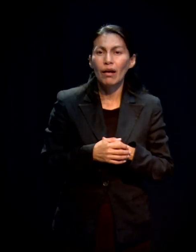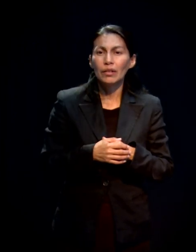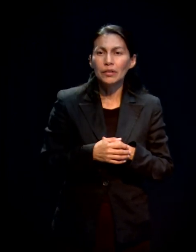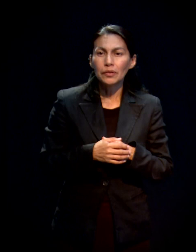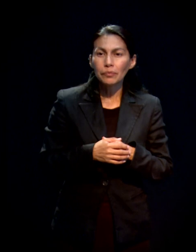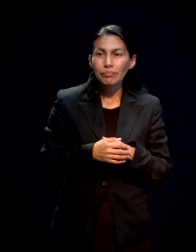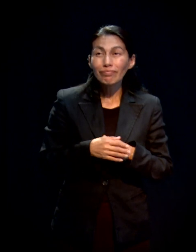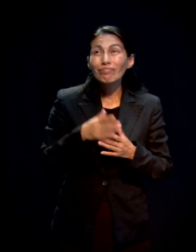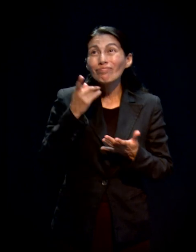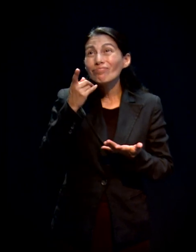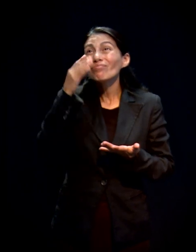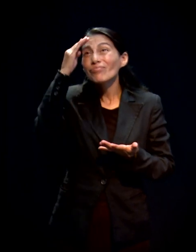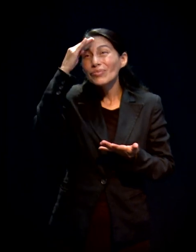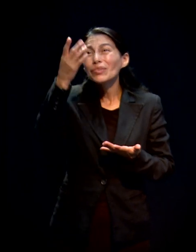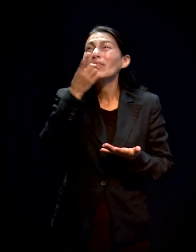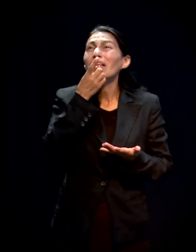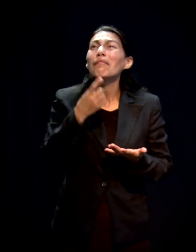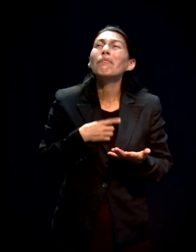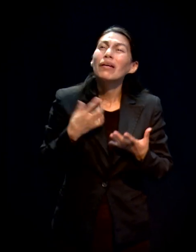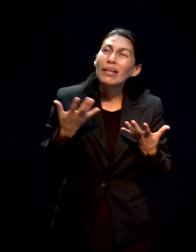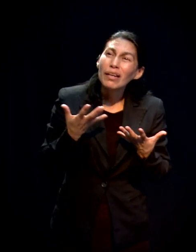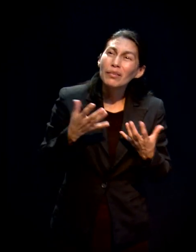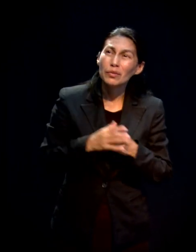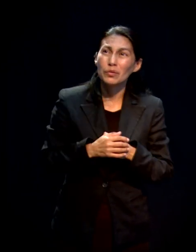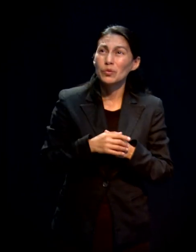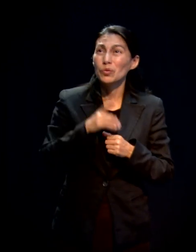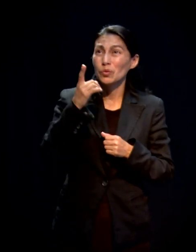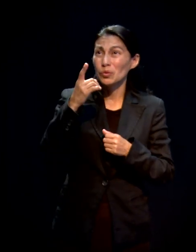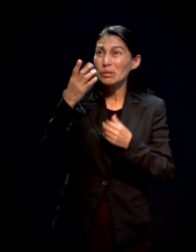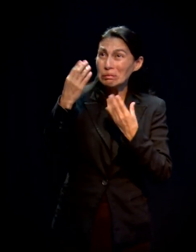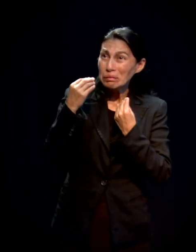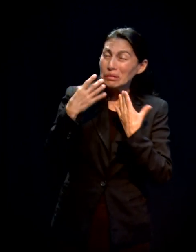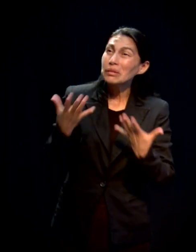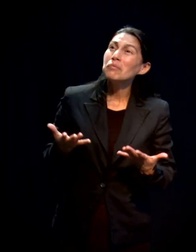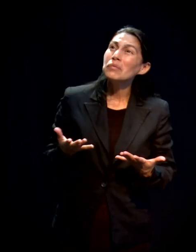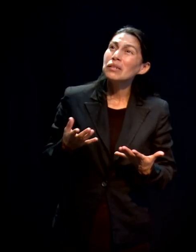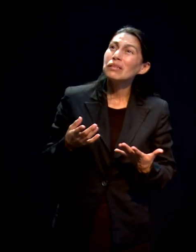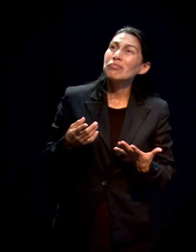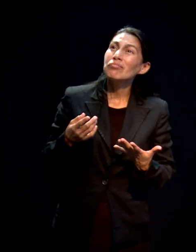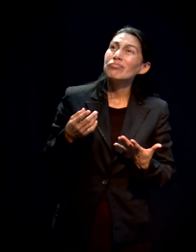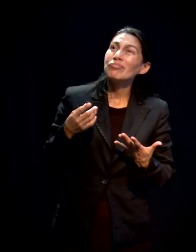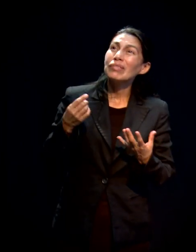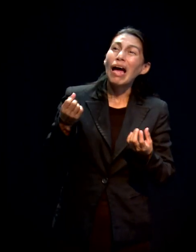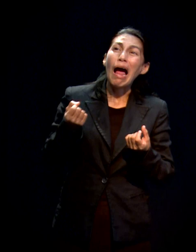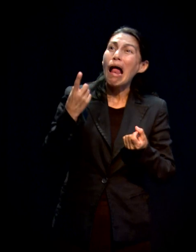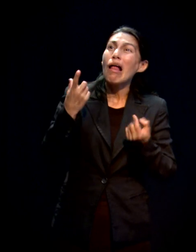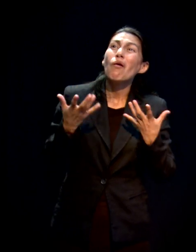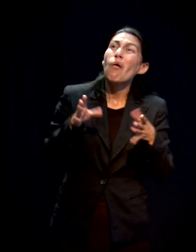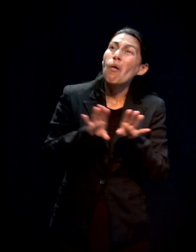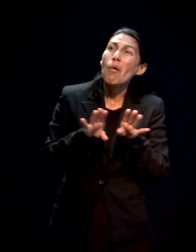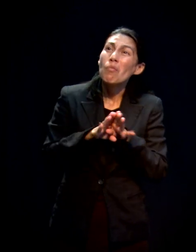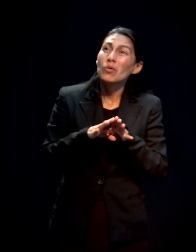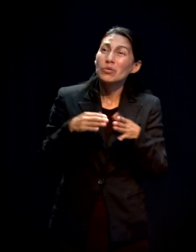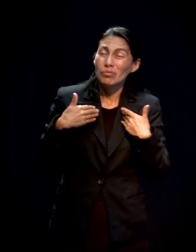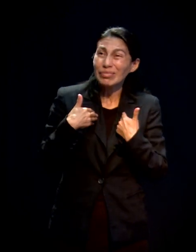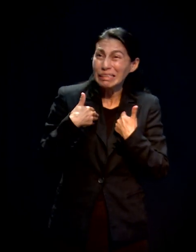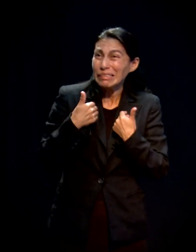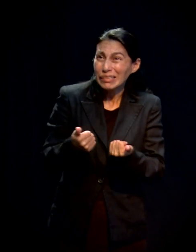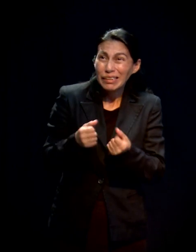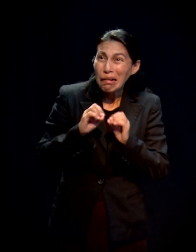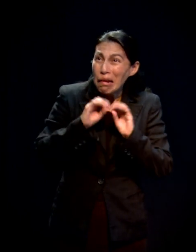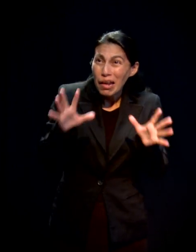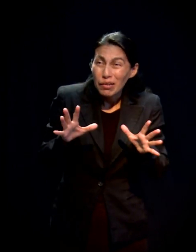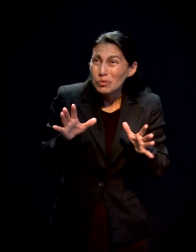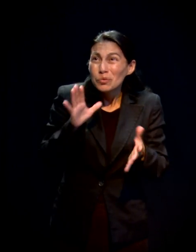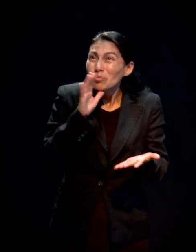ver qué es lo que dios quería no que me mandara una señal porque yo en mi mente humana no puede comprender qué es lo que